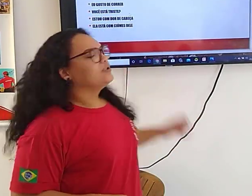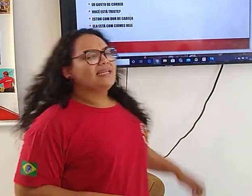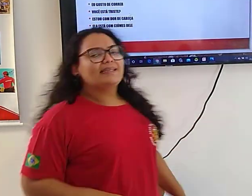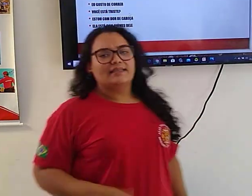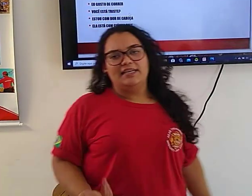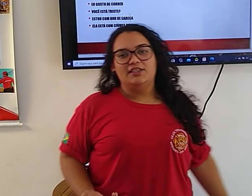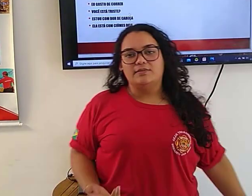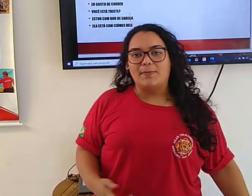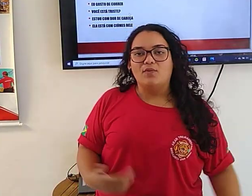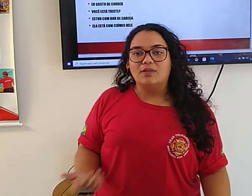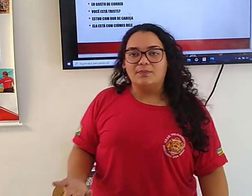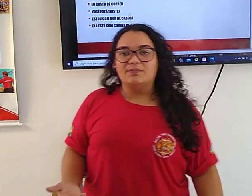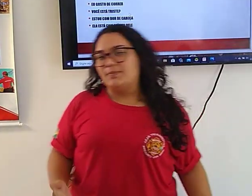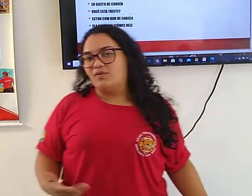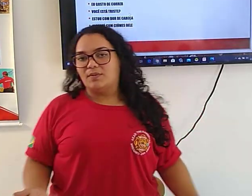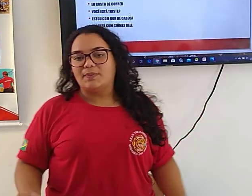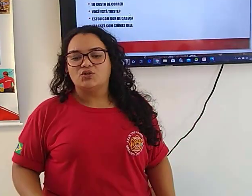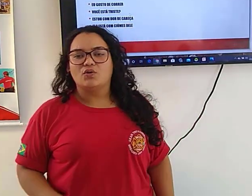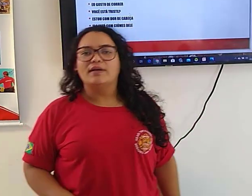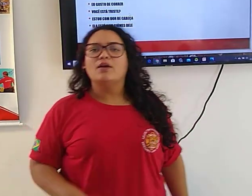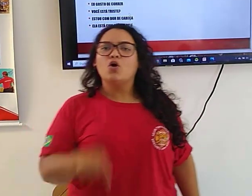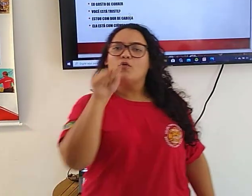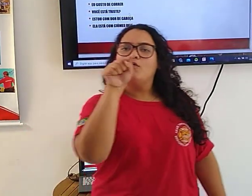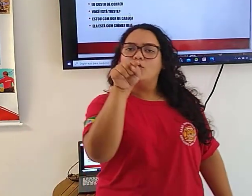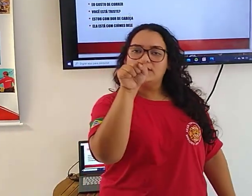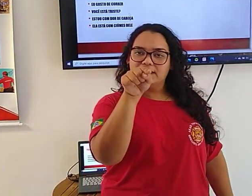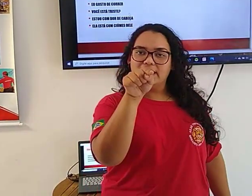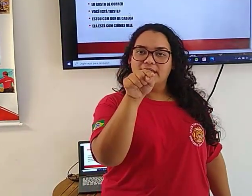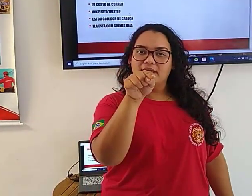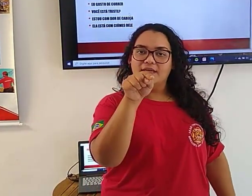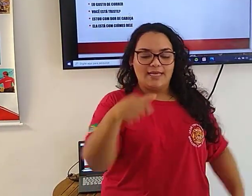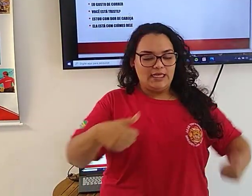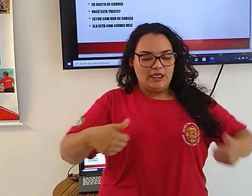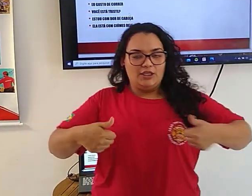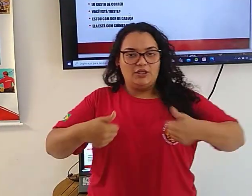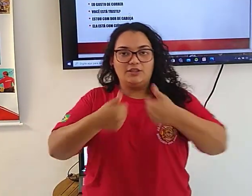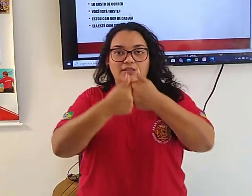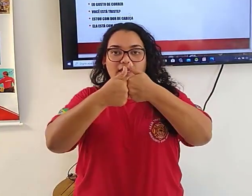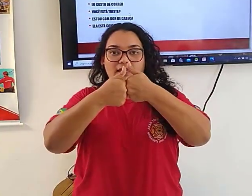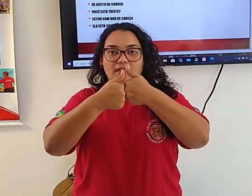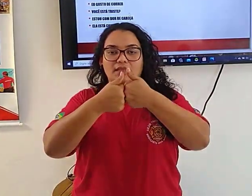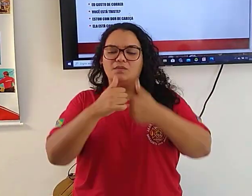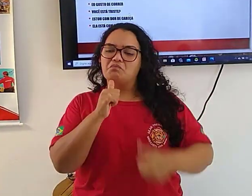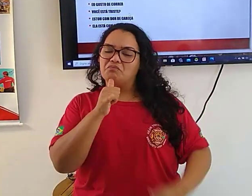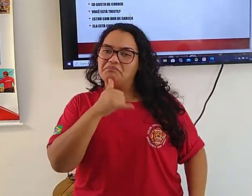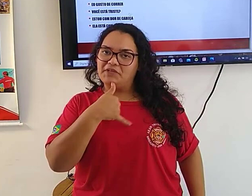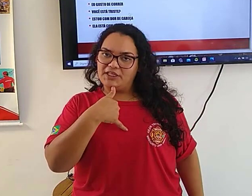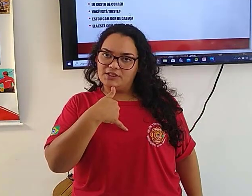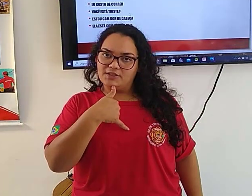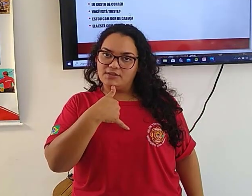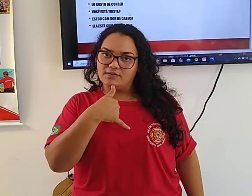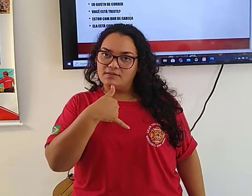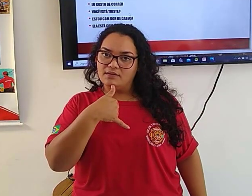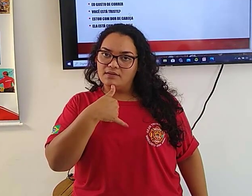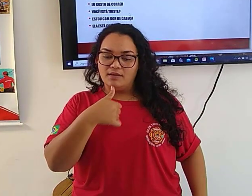está triste? Você pergunta para a pessoa, você está triste? O